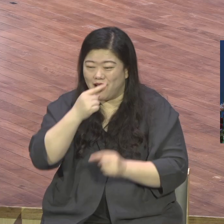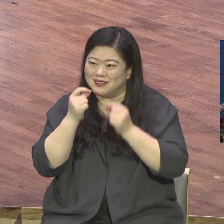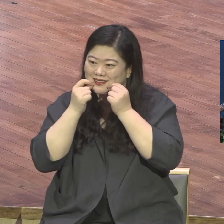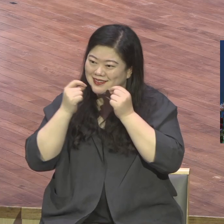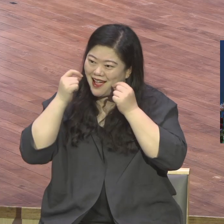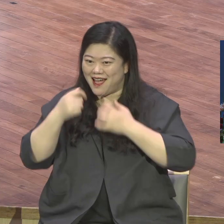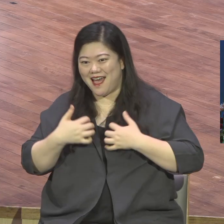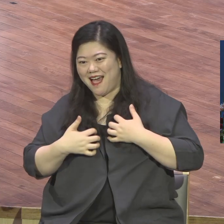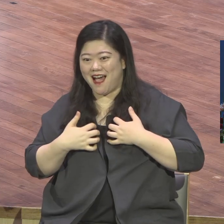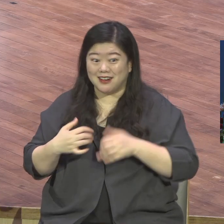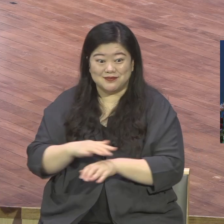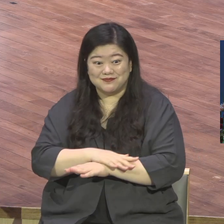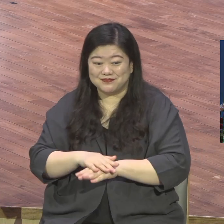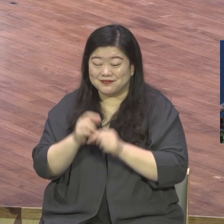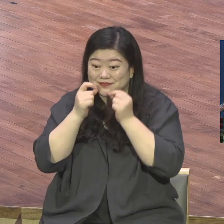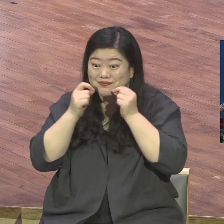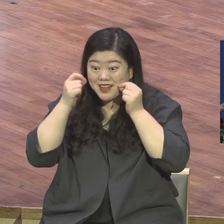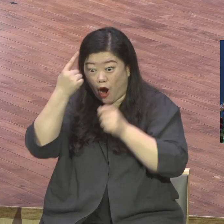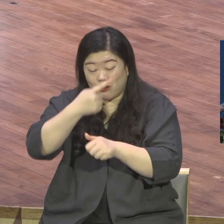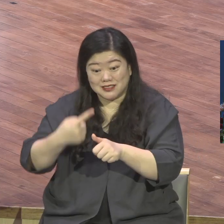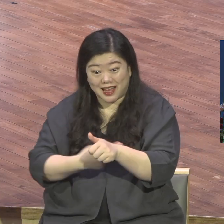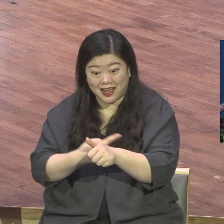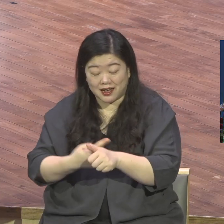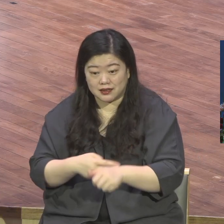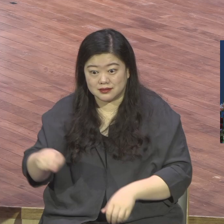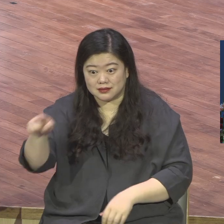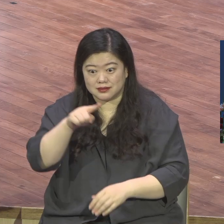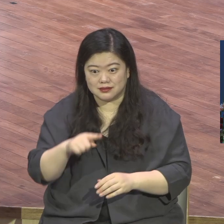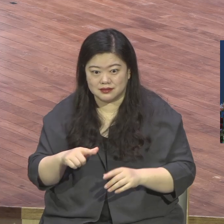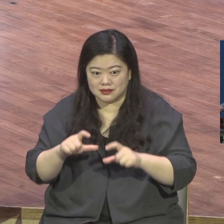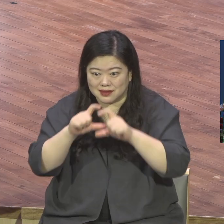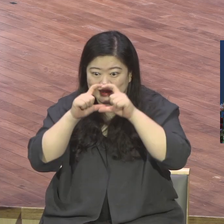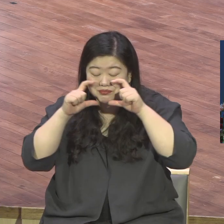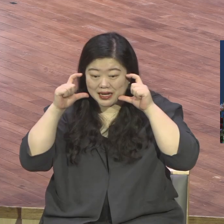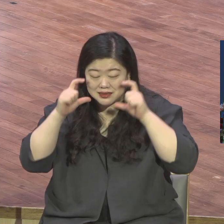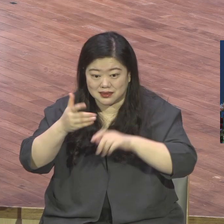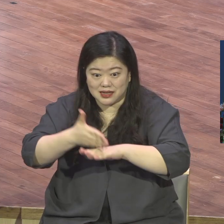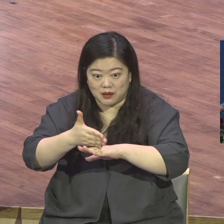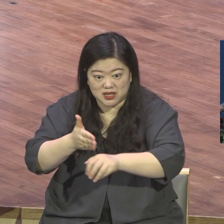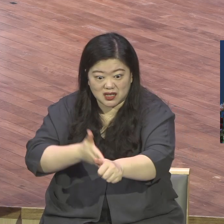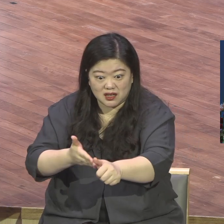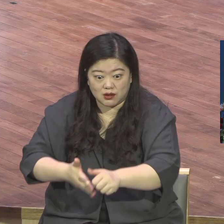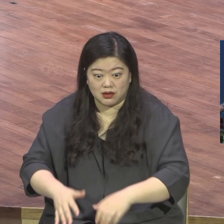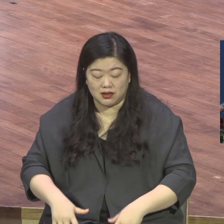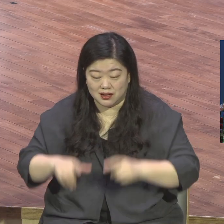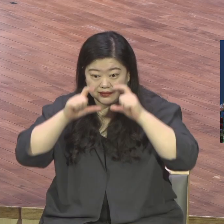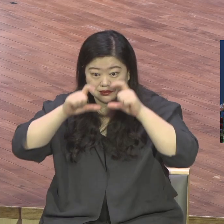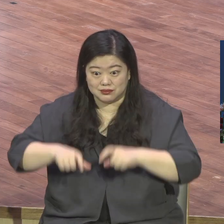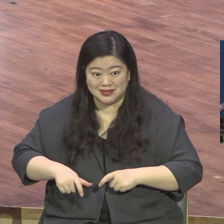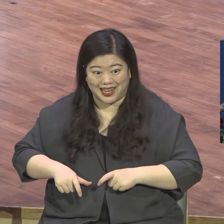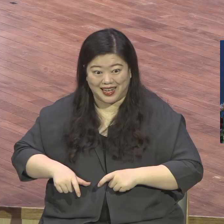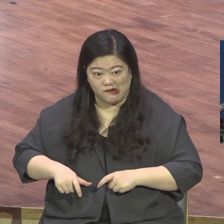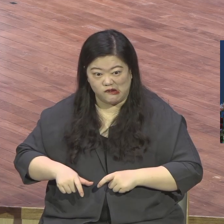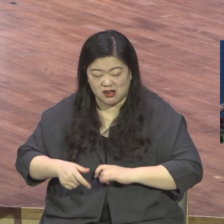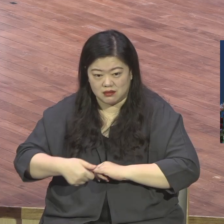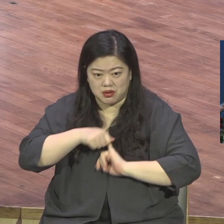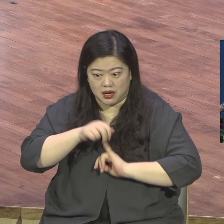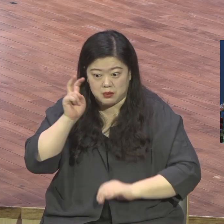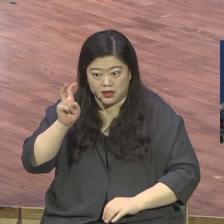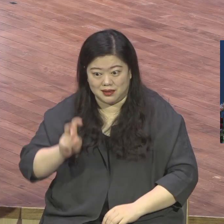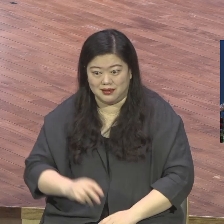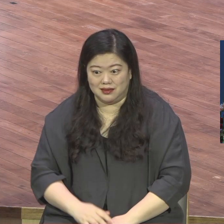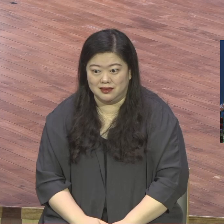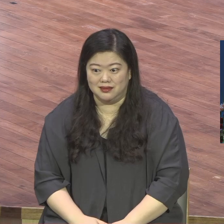창이잖아요. 표정 관리 잘하시기 바랍니다.